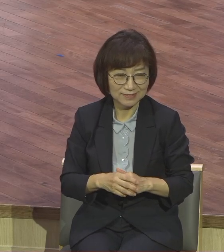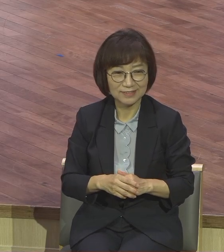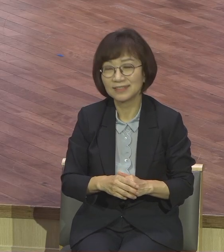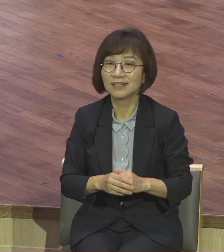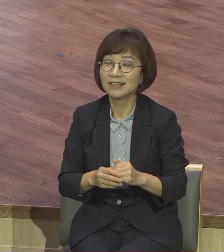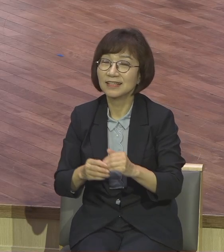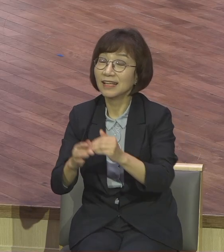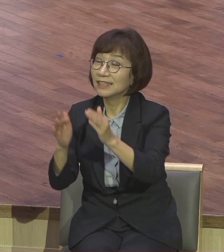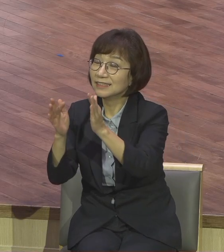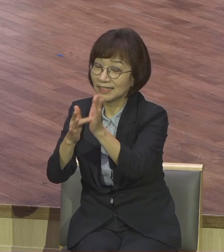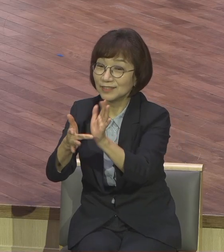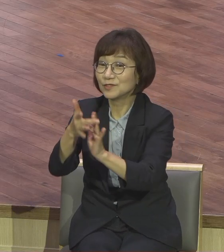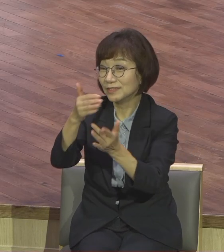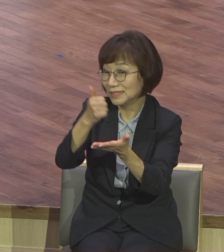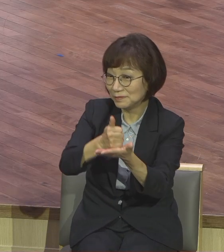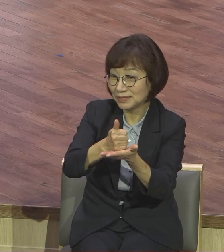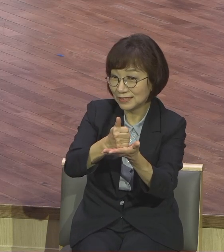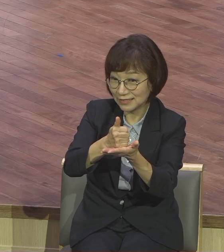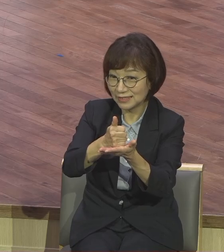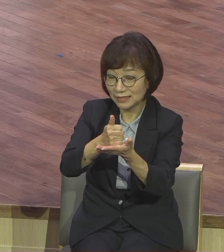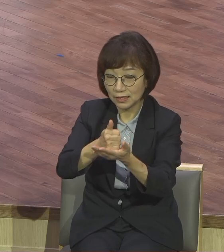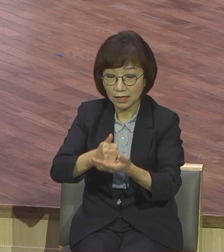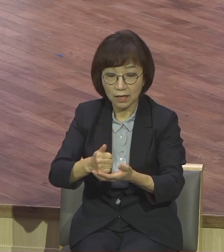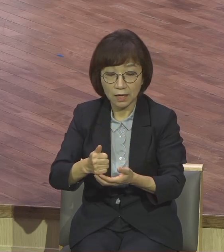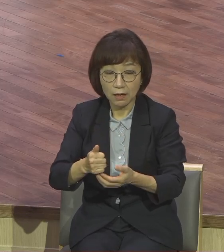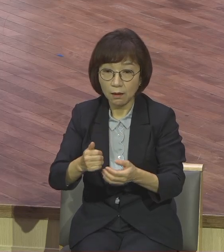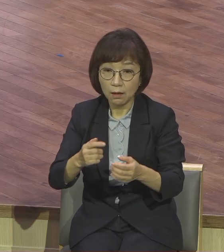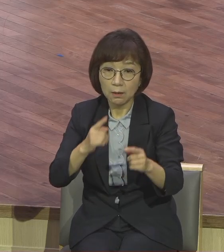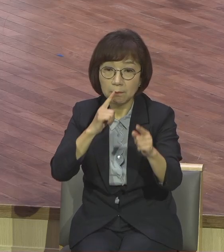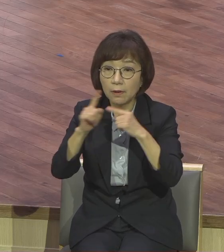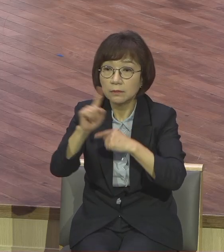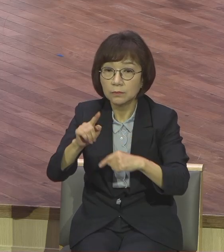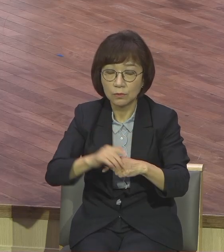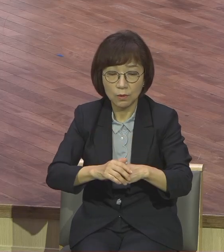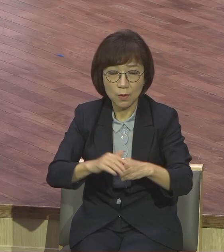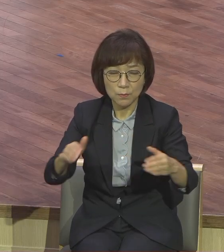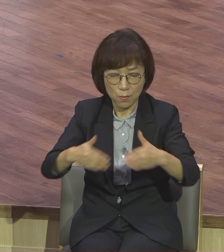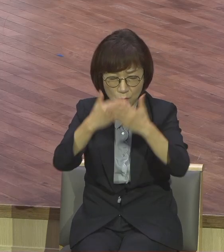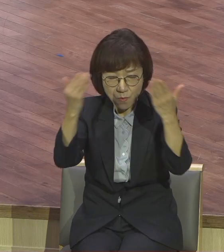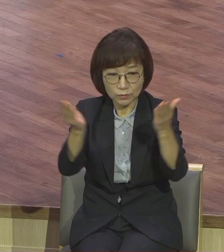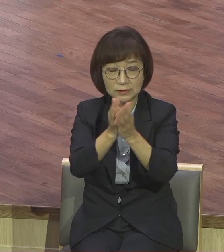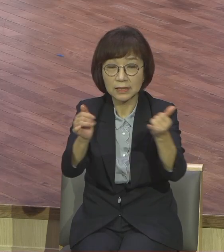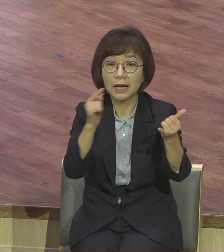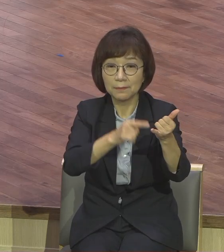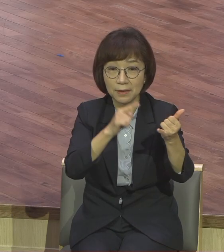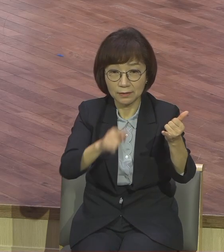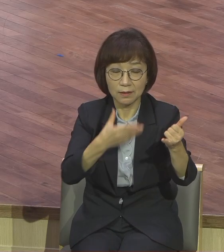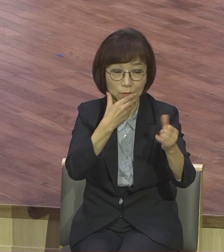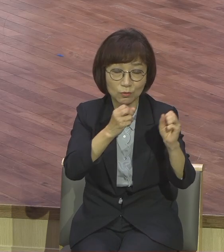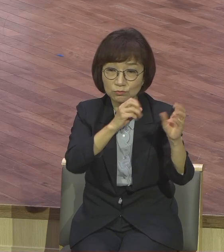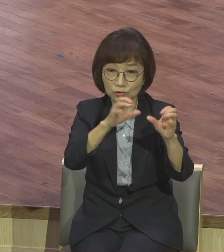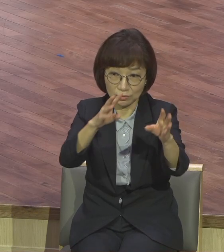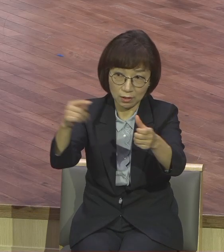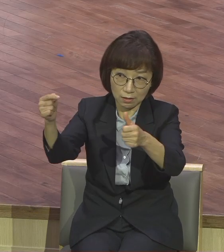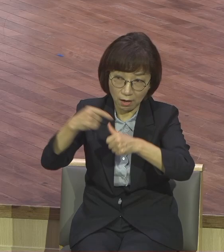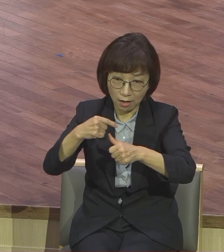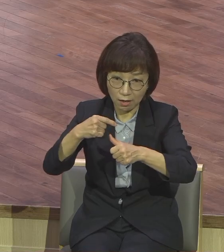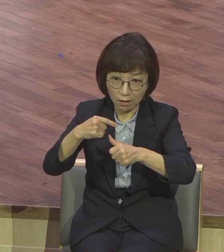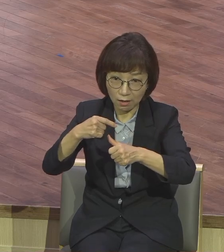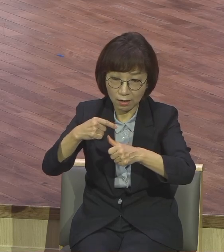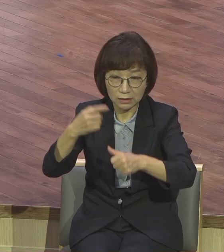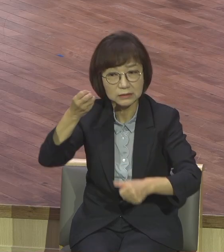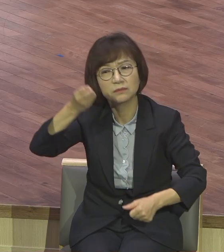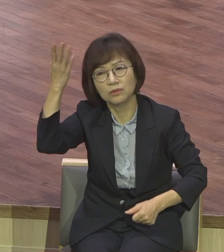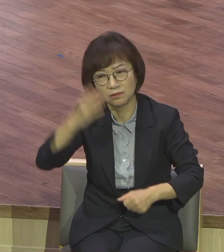예수님께서 살아 이 땅에 계실 때 모든 족속으로 땅까지 만민에게 복음 증거를 안 했냐 이렇게 나와야 되는데 그 안에 몰라요.